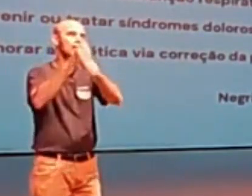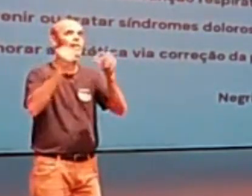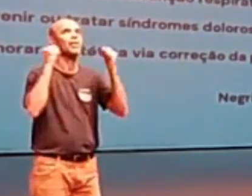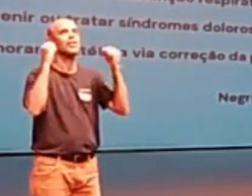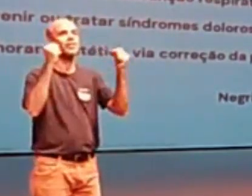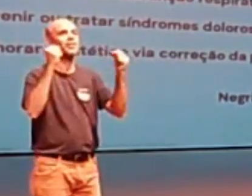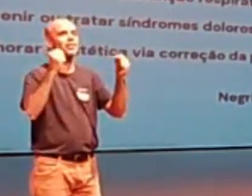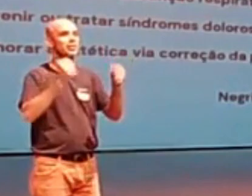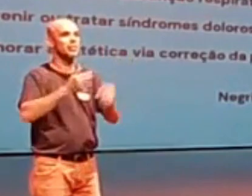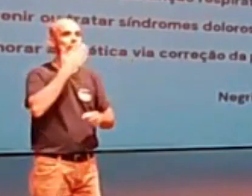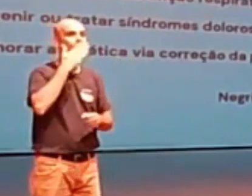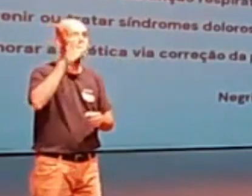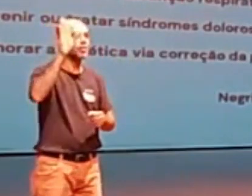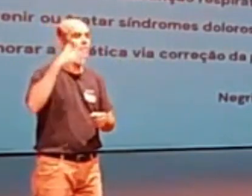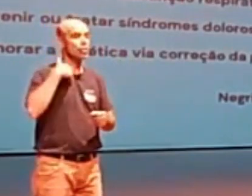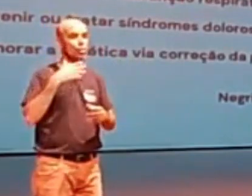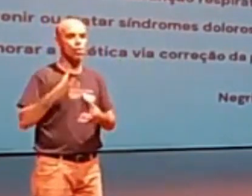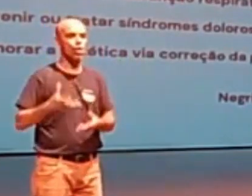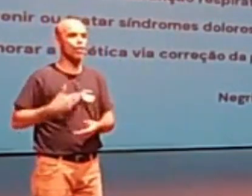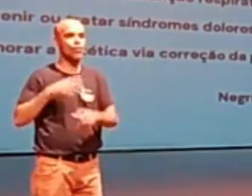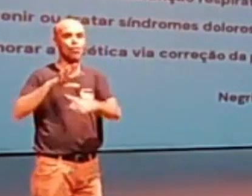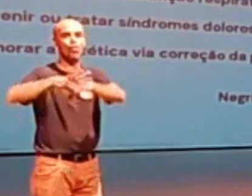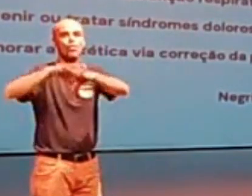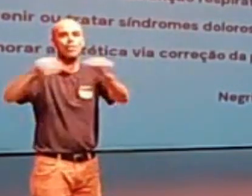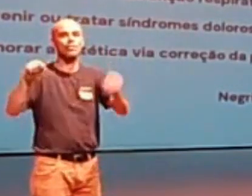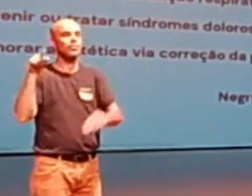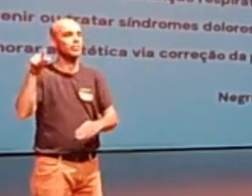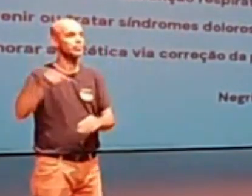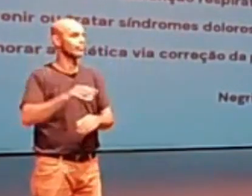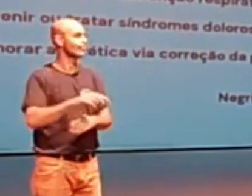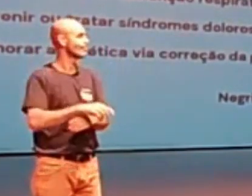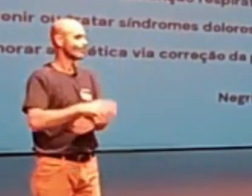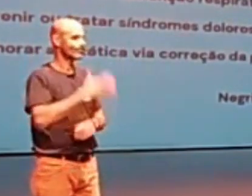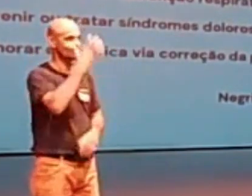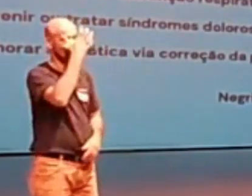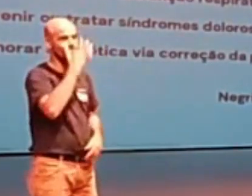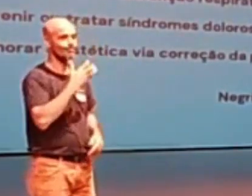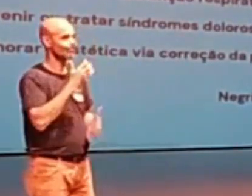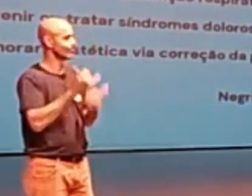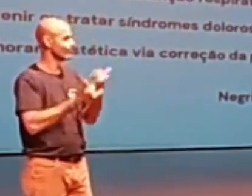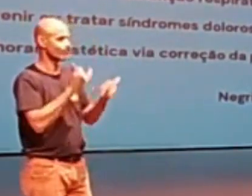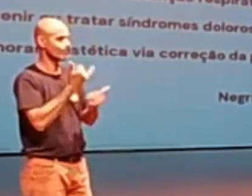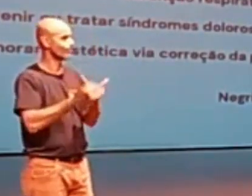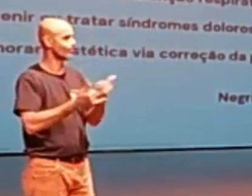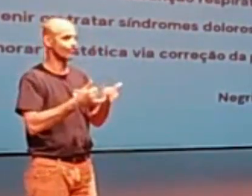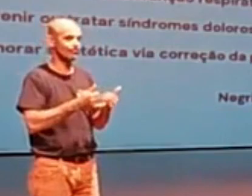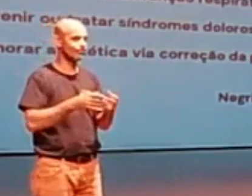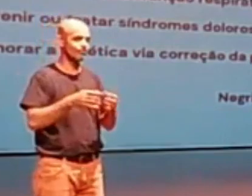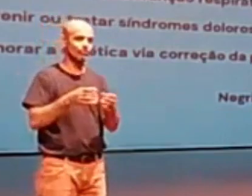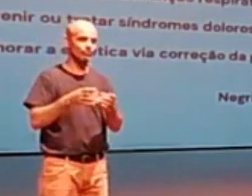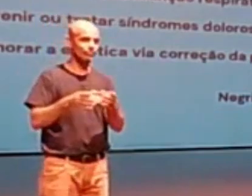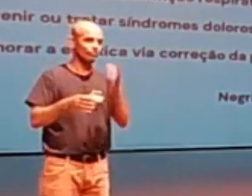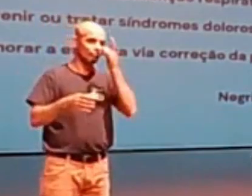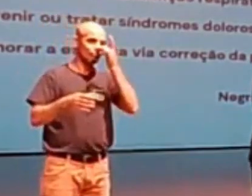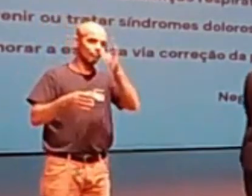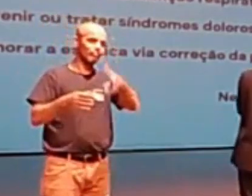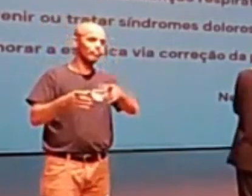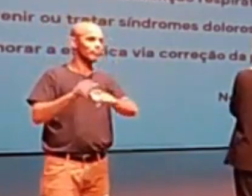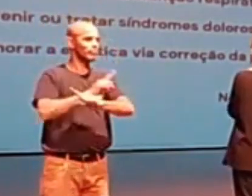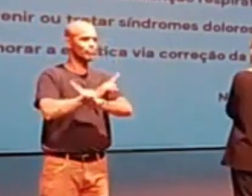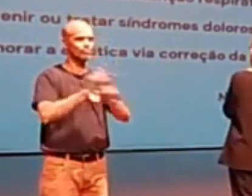se pode prometer redução de curva. Escoliose é muito sério, não é a banalização que se pensa, não, ok?